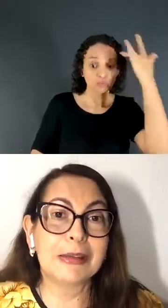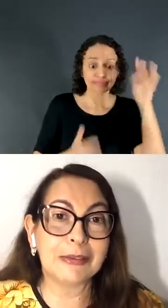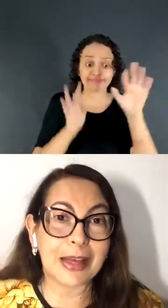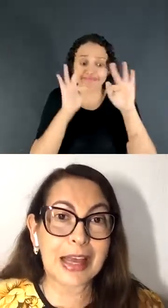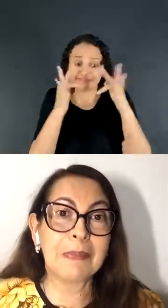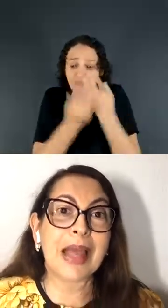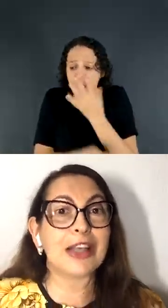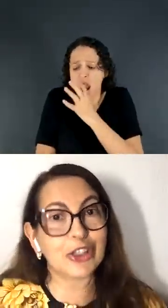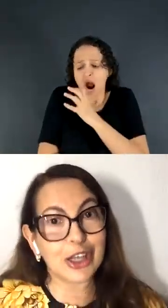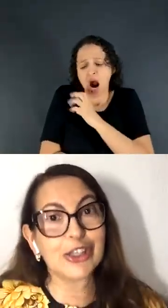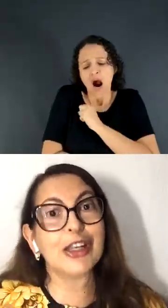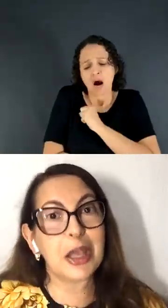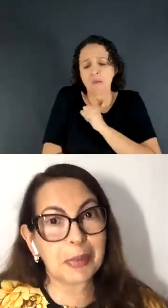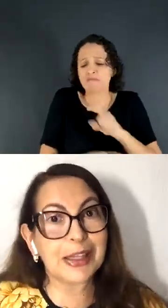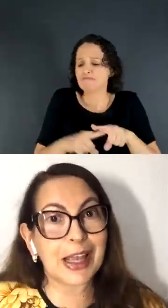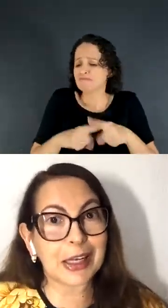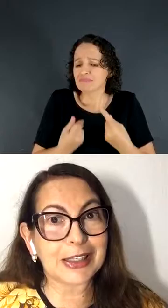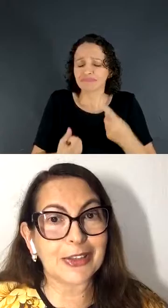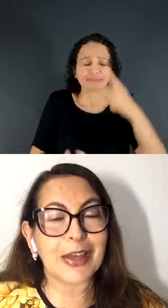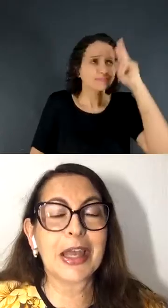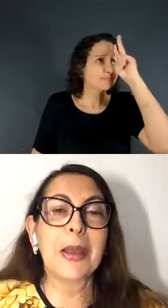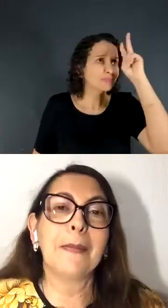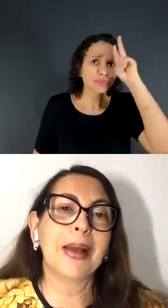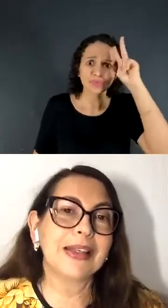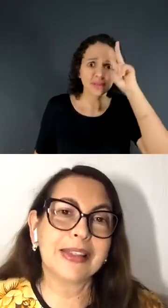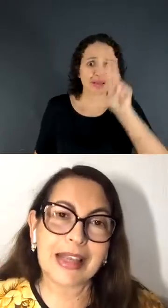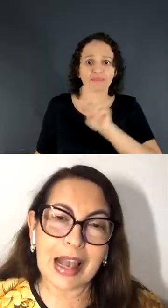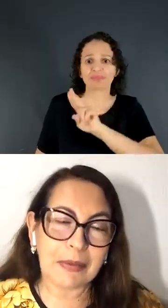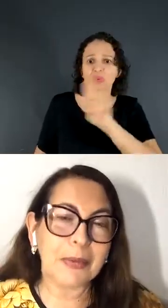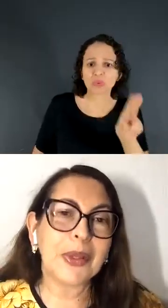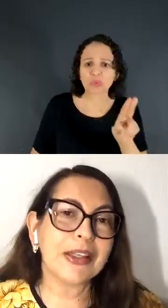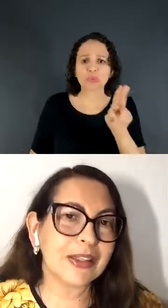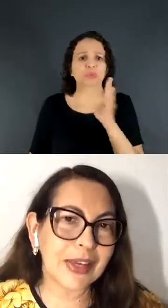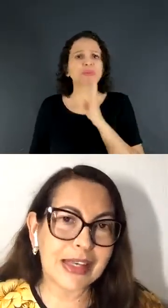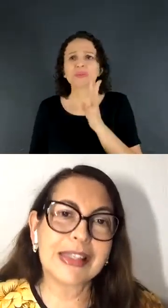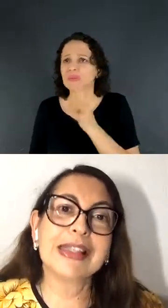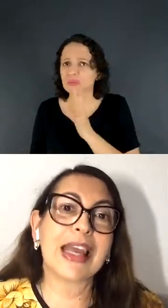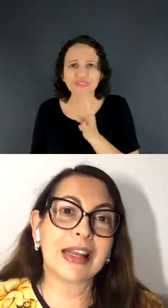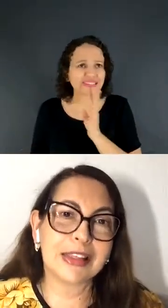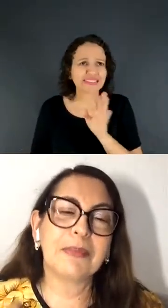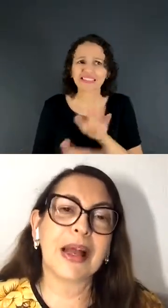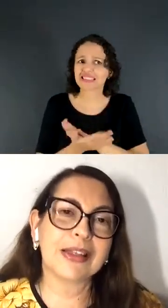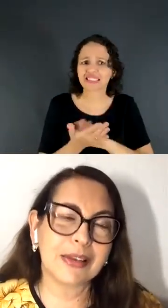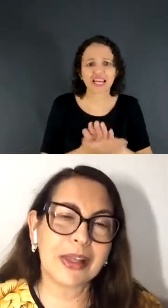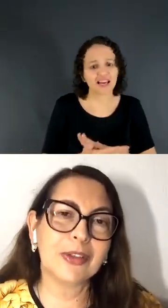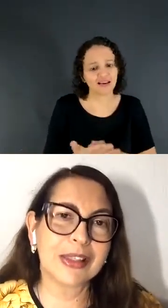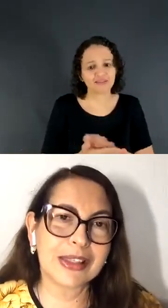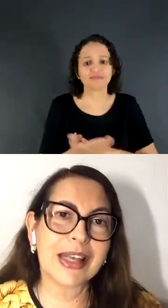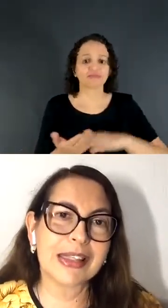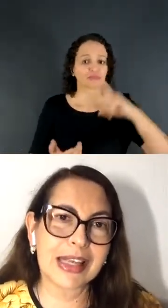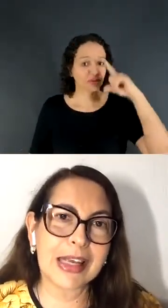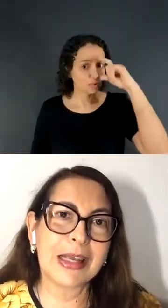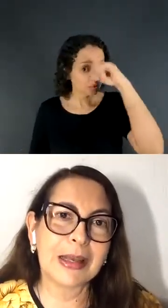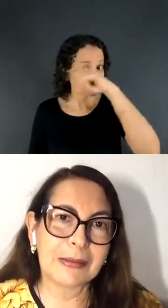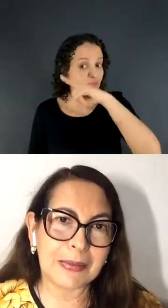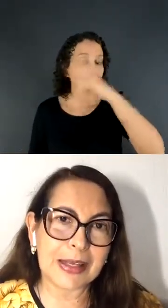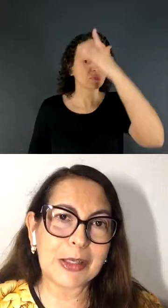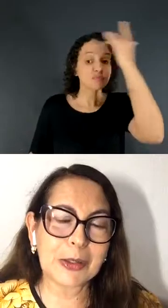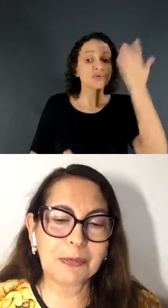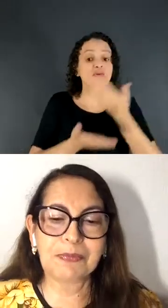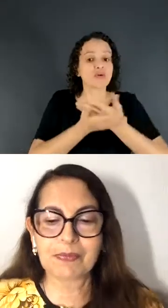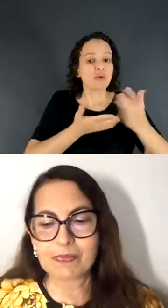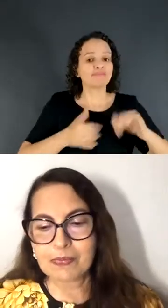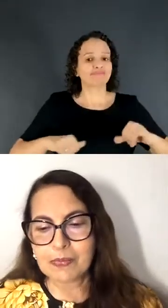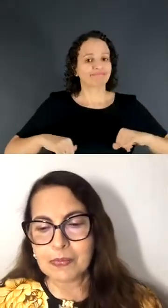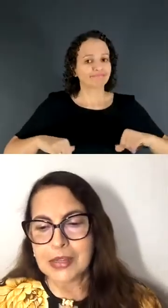vida, né? A gente lembra delas, né? Mas muitas vezes elas passam a nos esquecer, não é